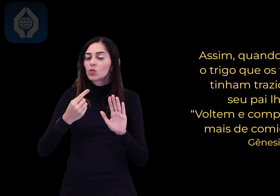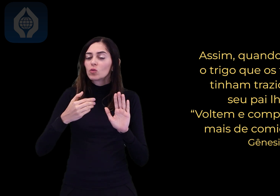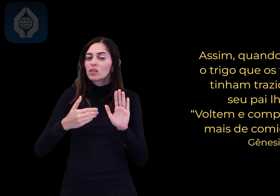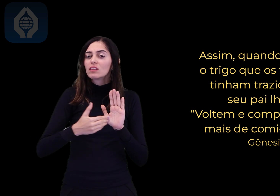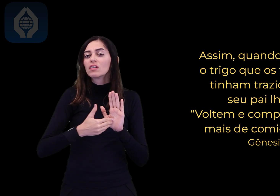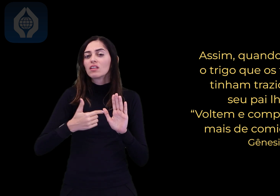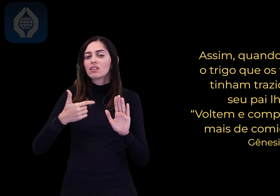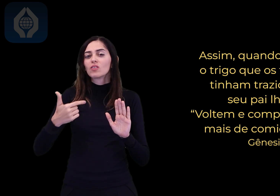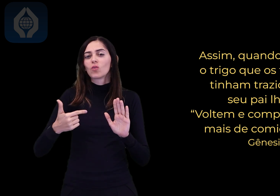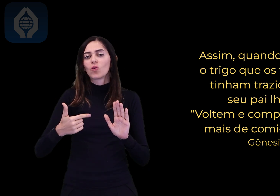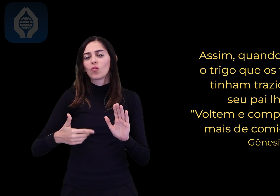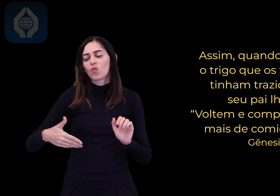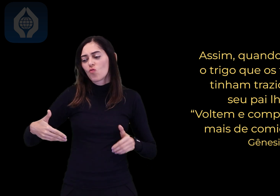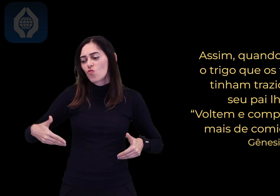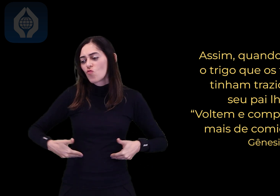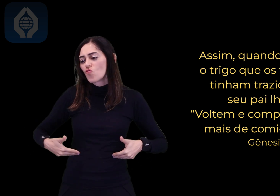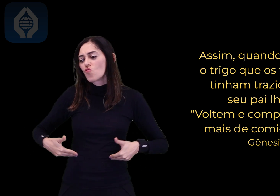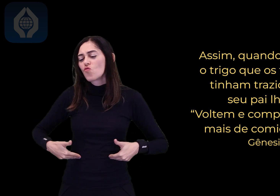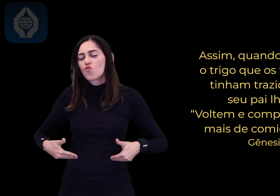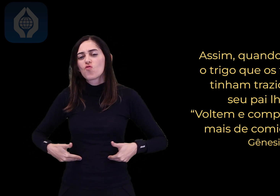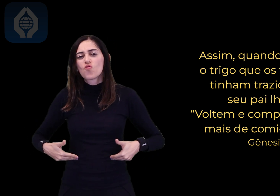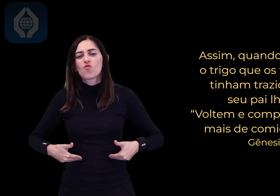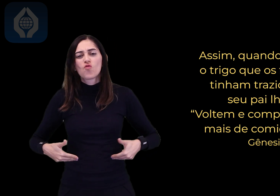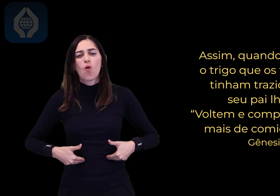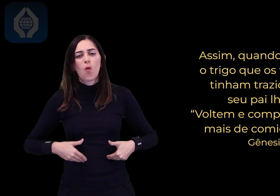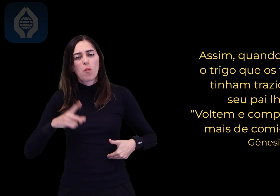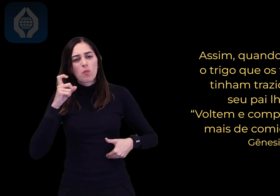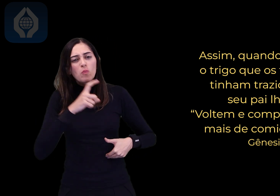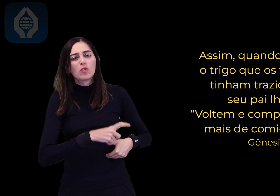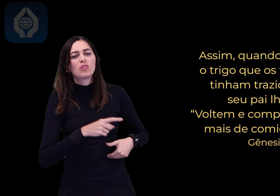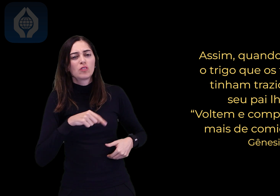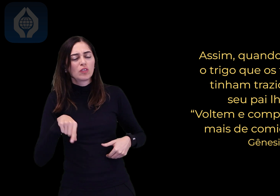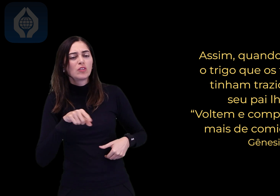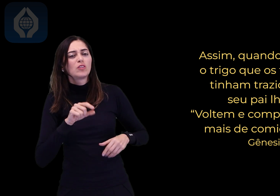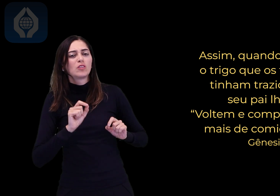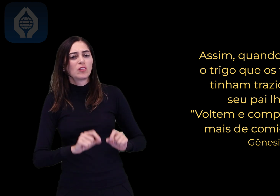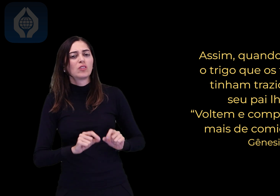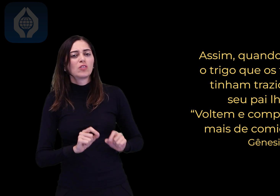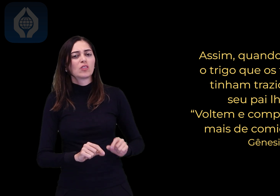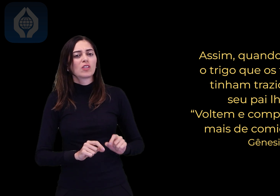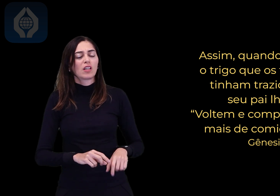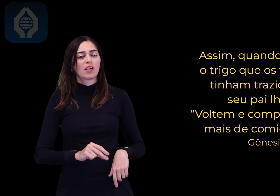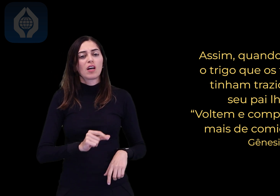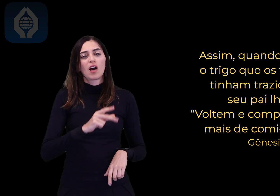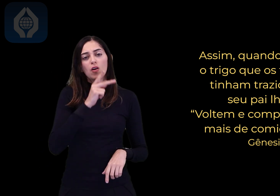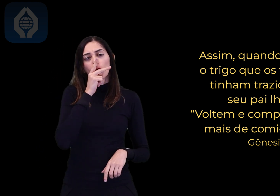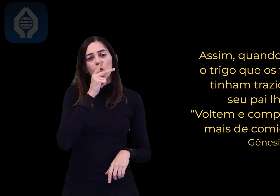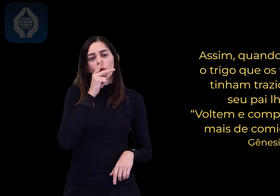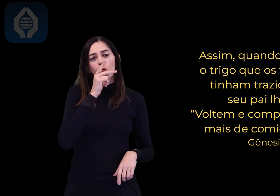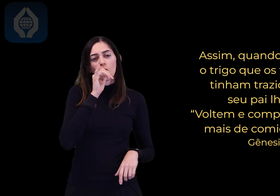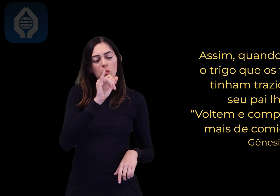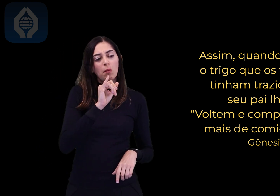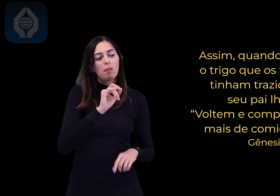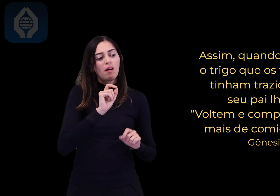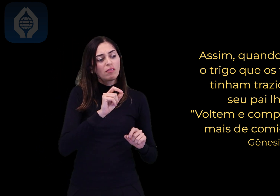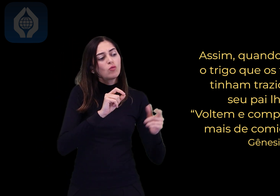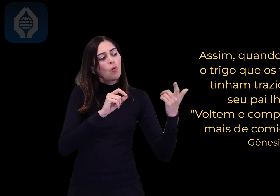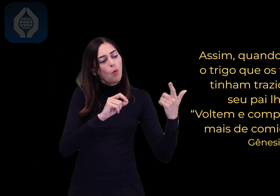acabou todo o trigo que os filhos de Jacó tinham trazido do Egito, seu pai lhes dissera: voltem e comprem um pouco mais de